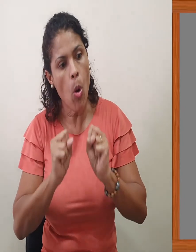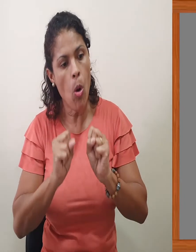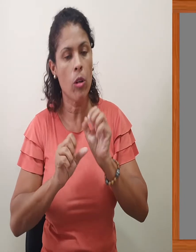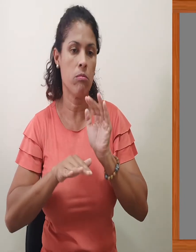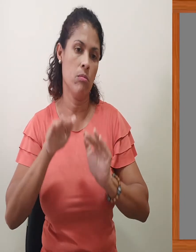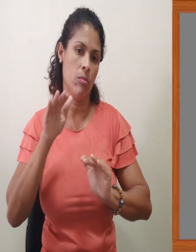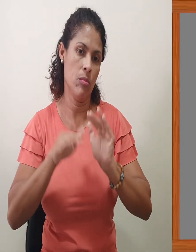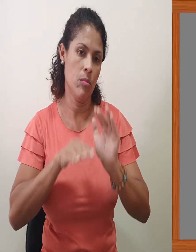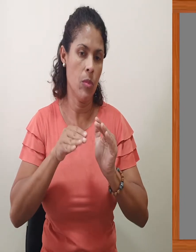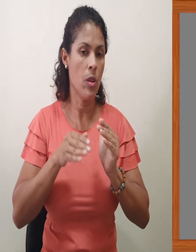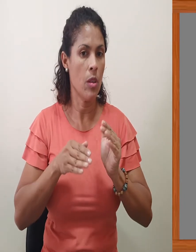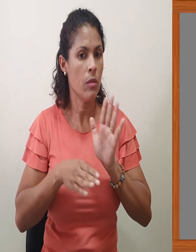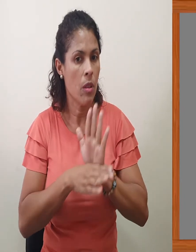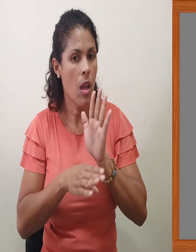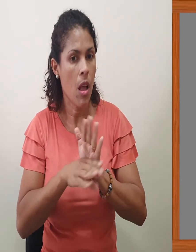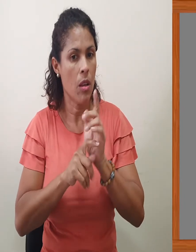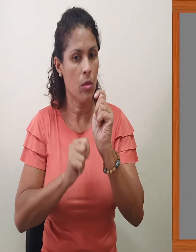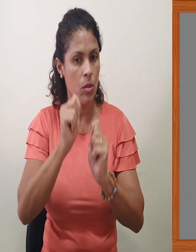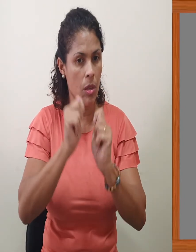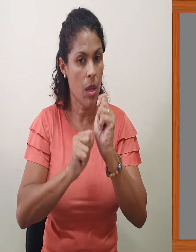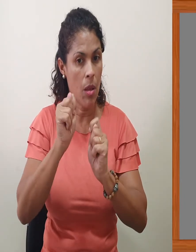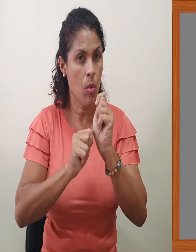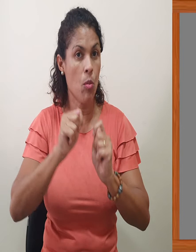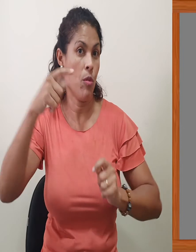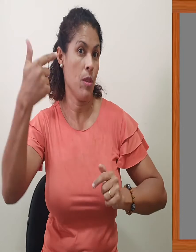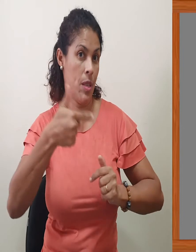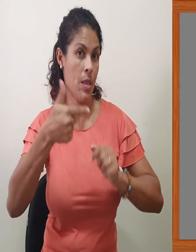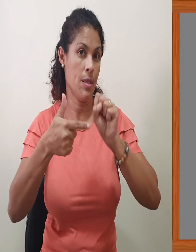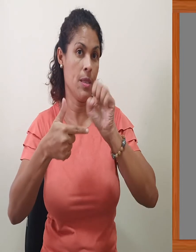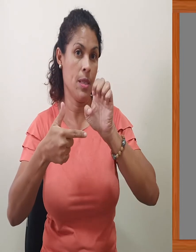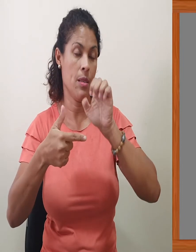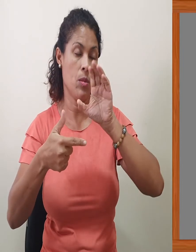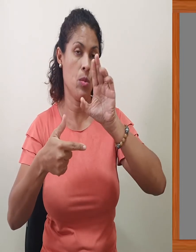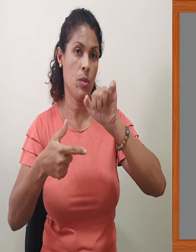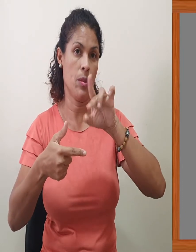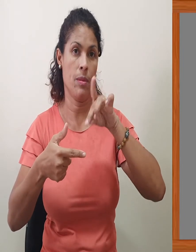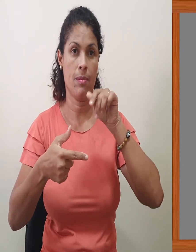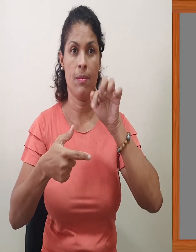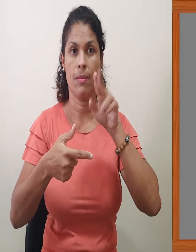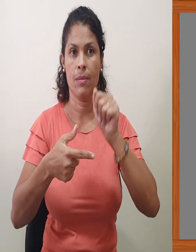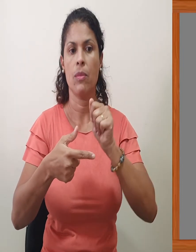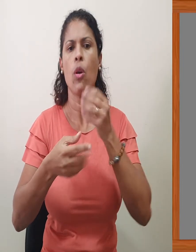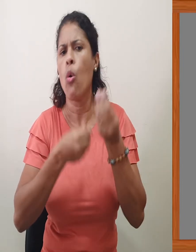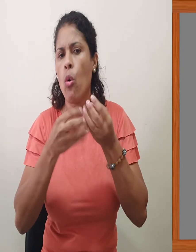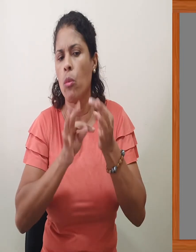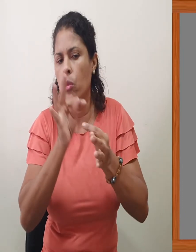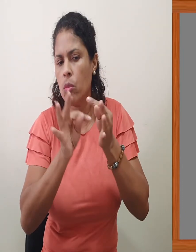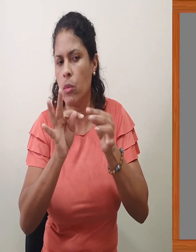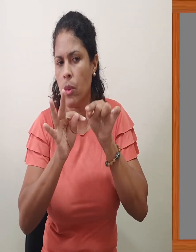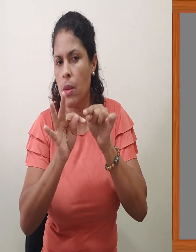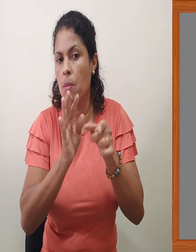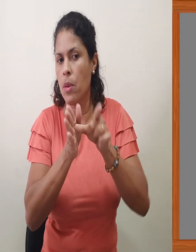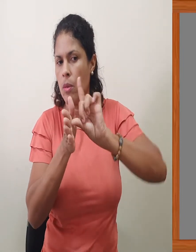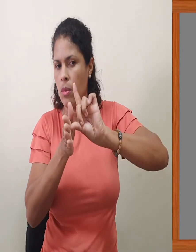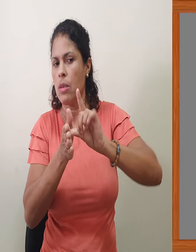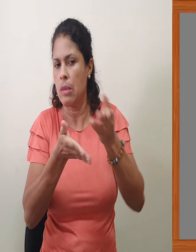A progressão é o estágio final da oncogênese, na qual ocorre a multiplicação descontrolada das células